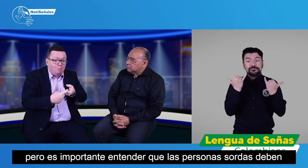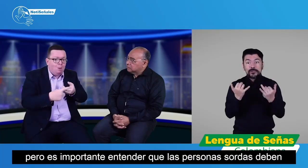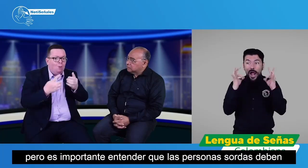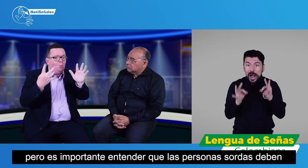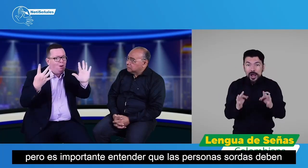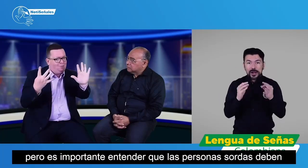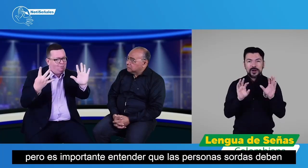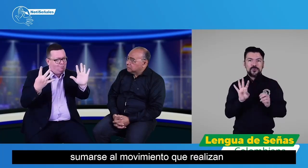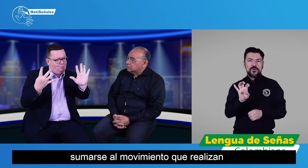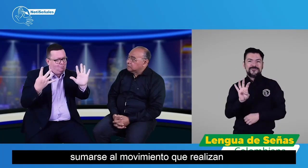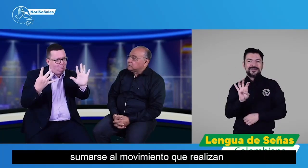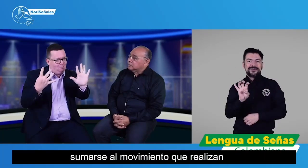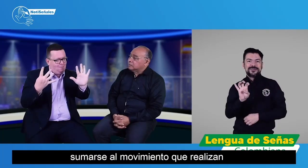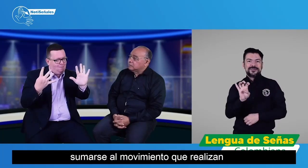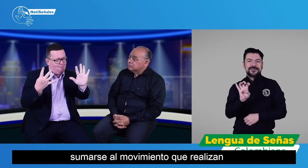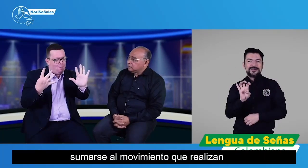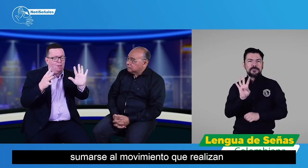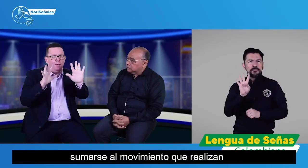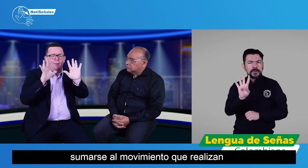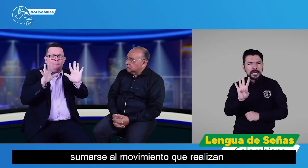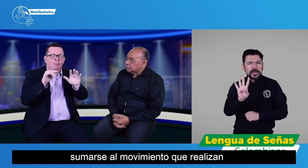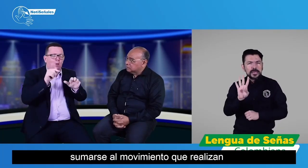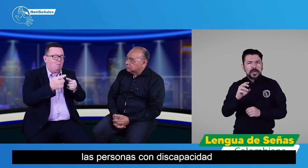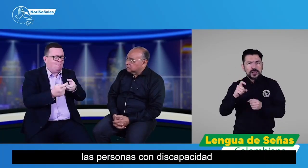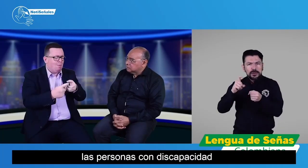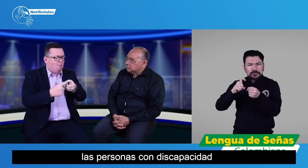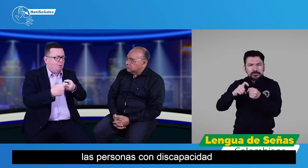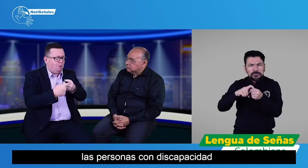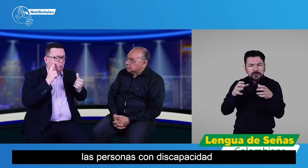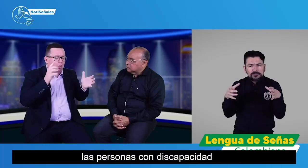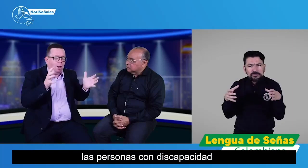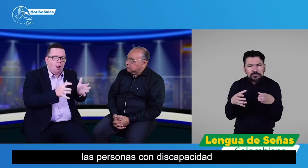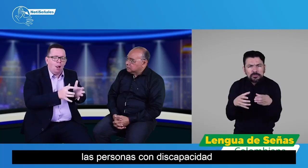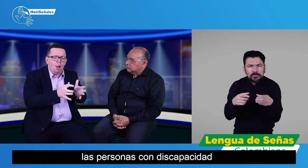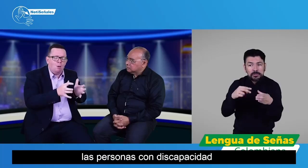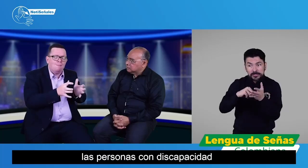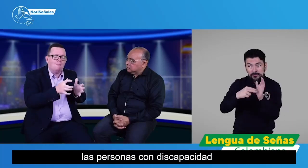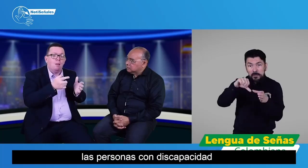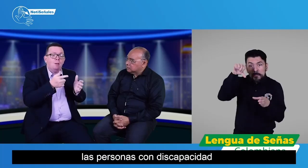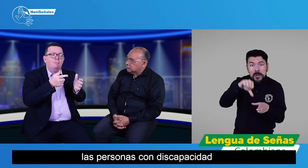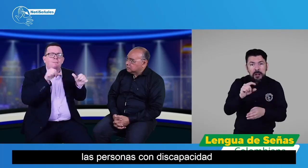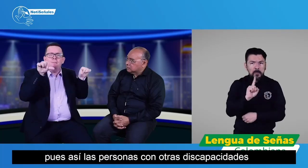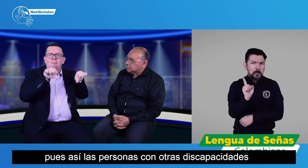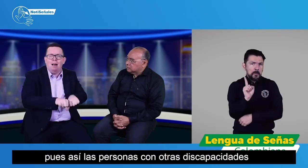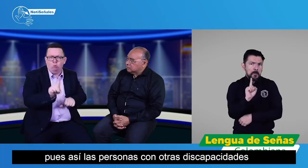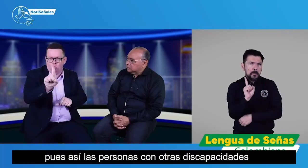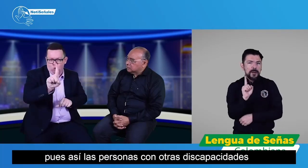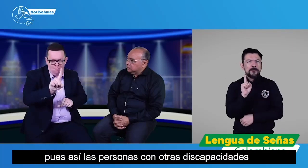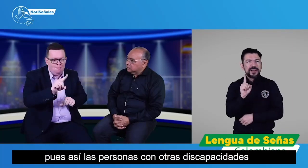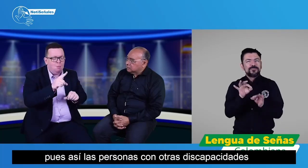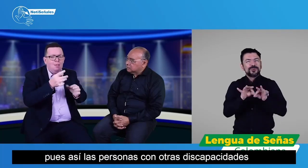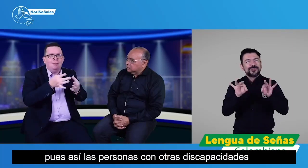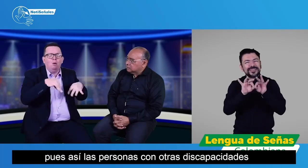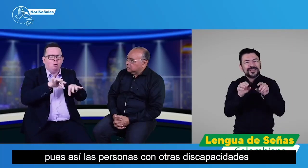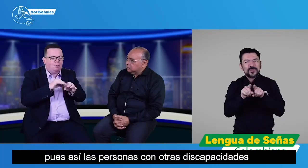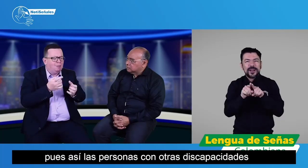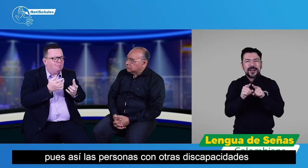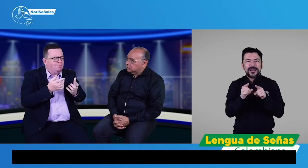sordas deben sumarse al movimiento que realizan las personas con discapacidad, pues así las personas con otras discapacidades